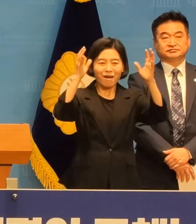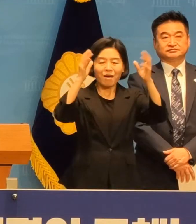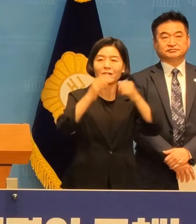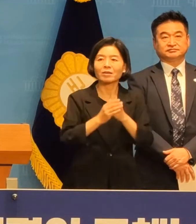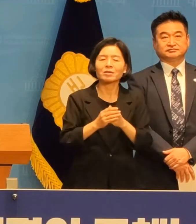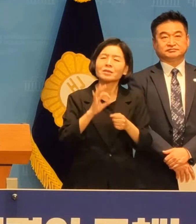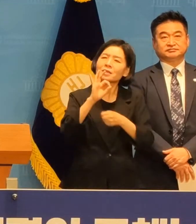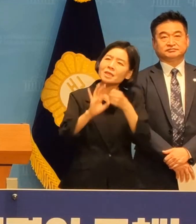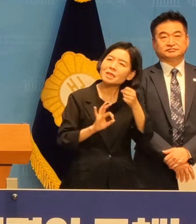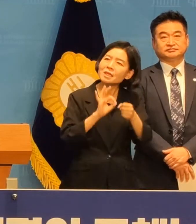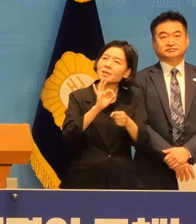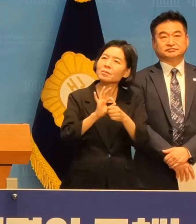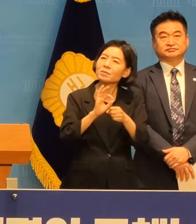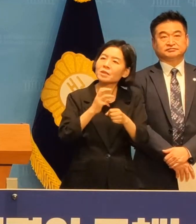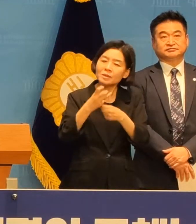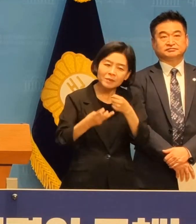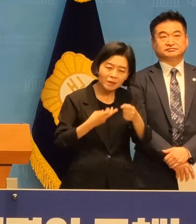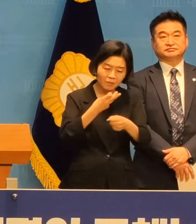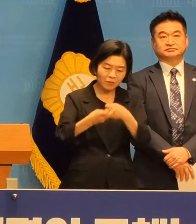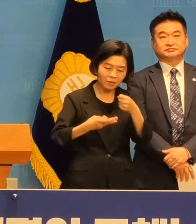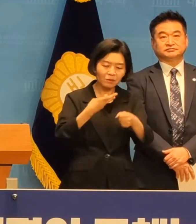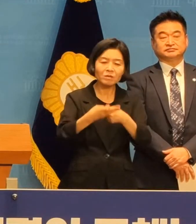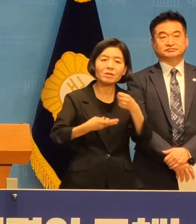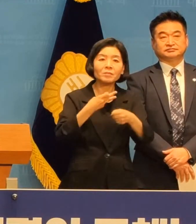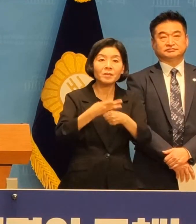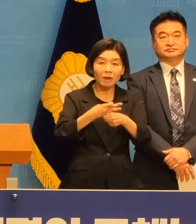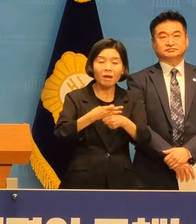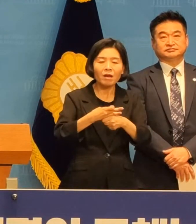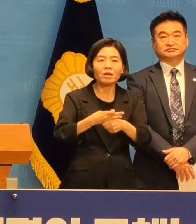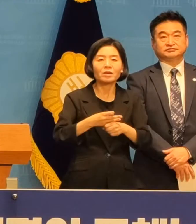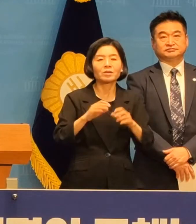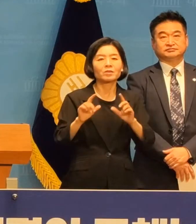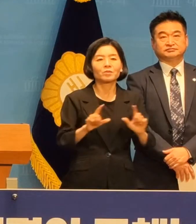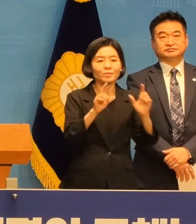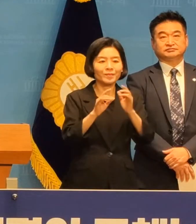이상, 한 13여 년간 그 주민자치